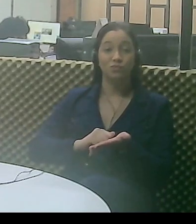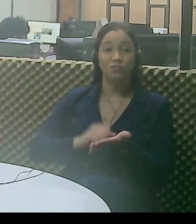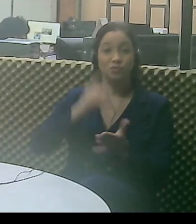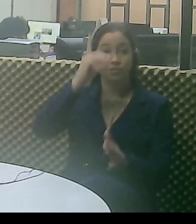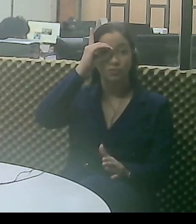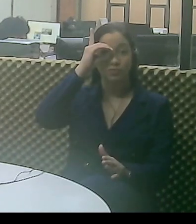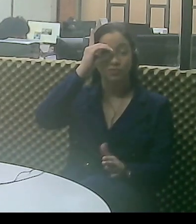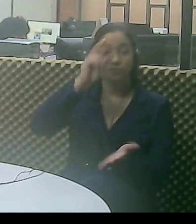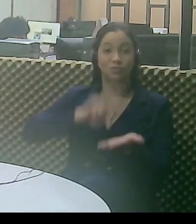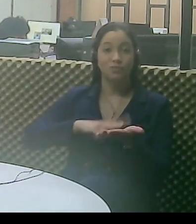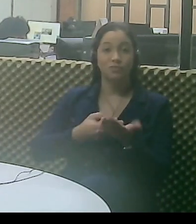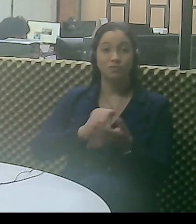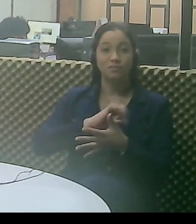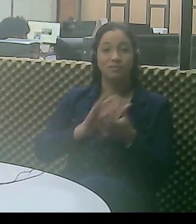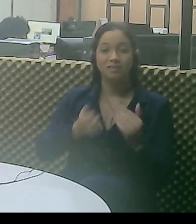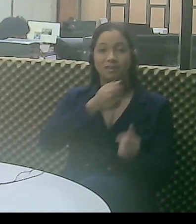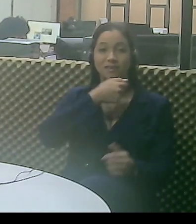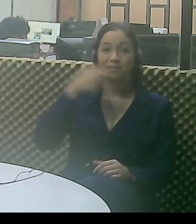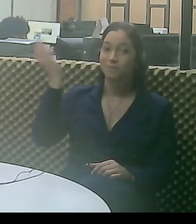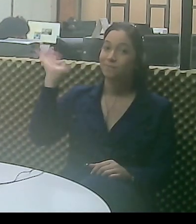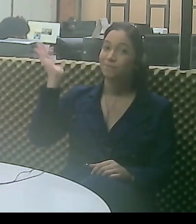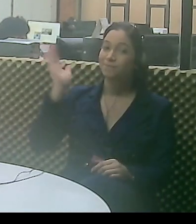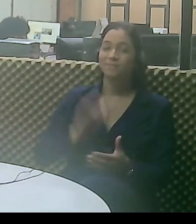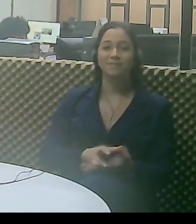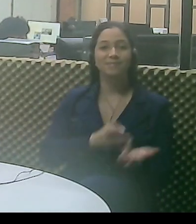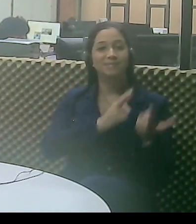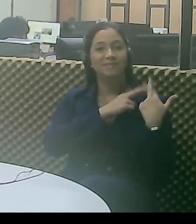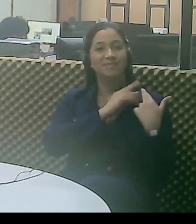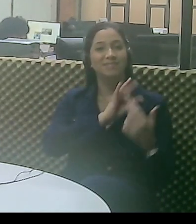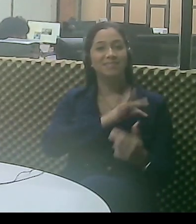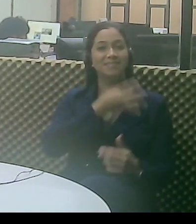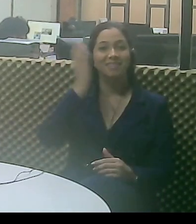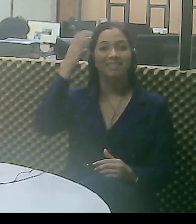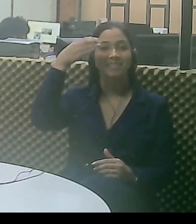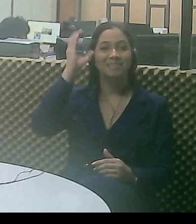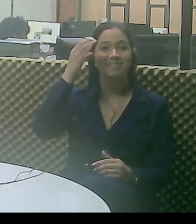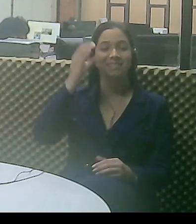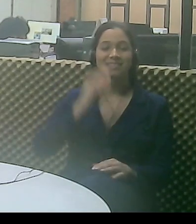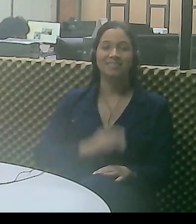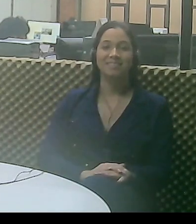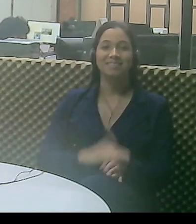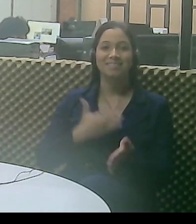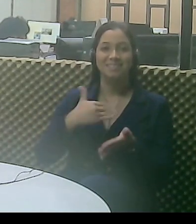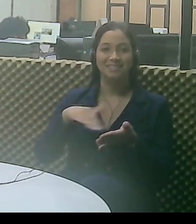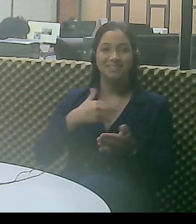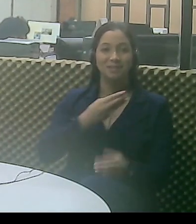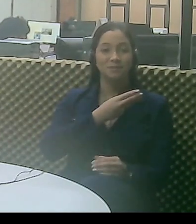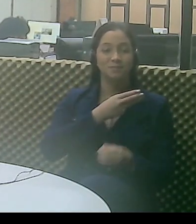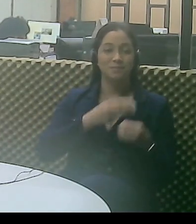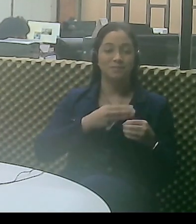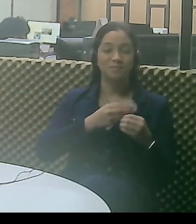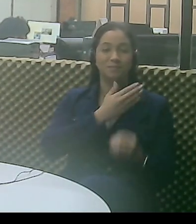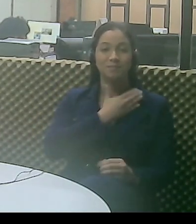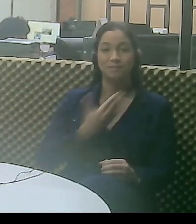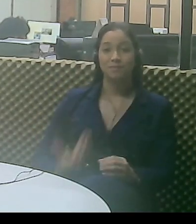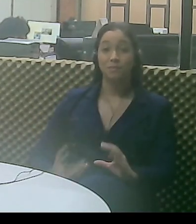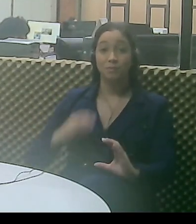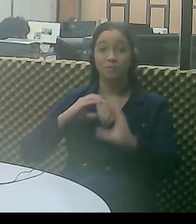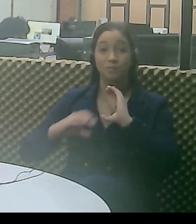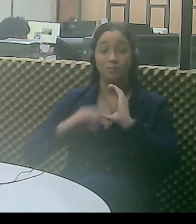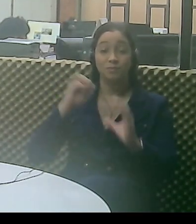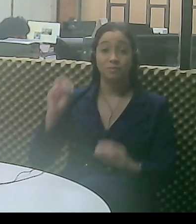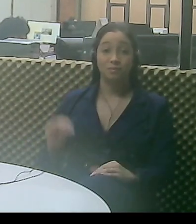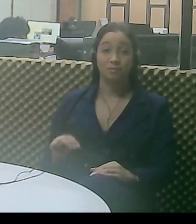Daniela Aires, tradução em Libras Amanda Valentim, responsável técnico Cristiano Silva, secretário municipal de governo